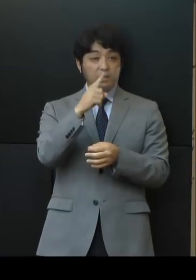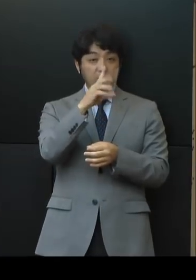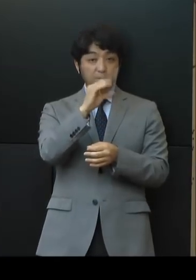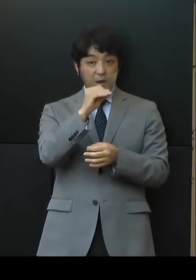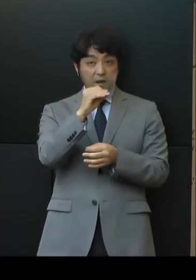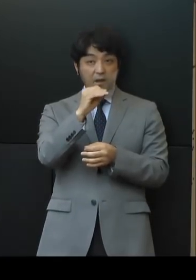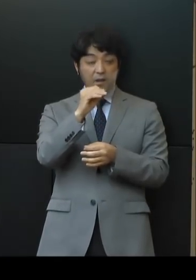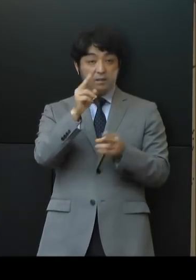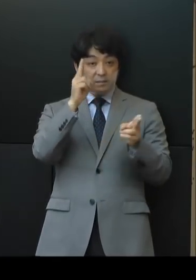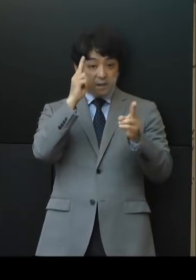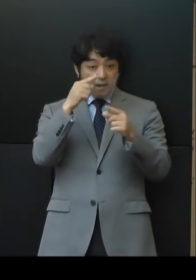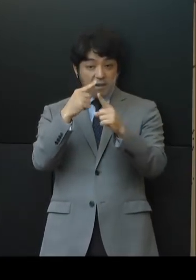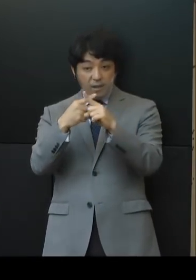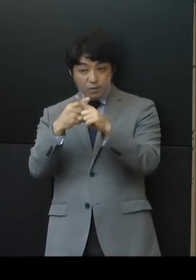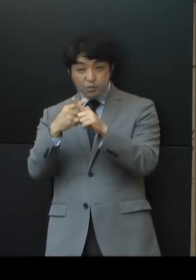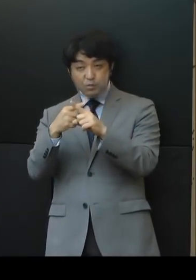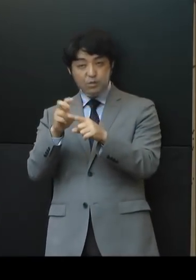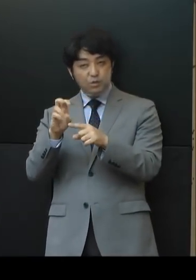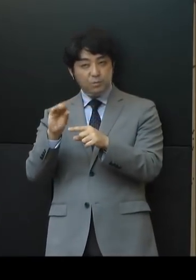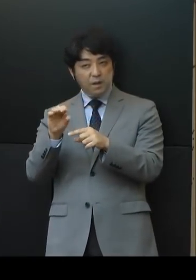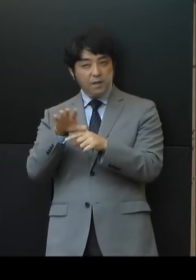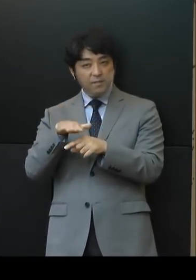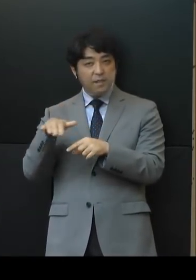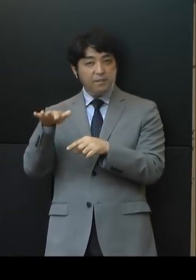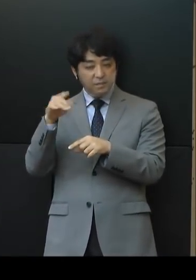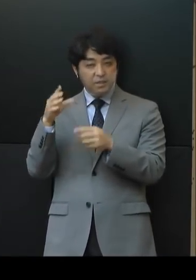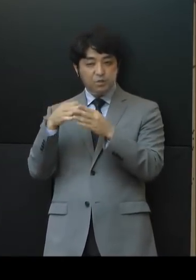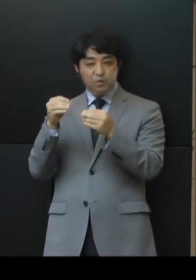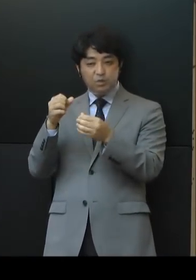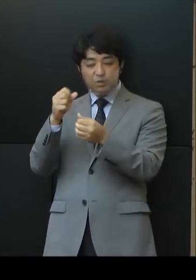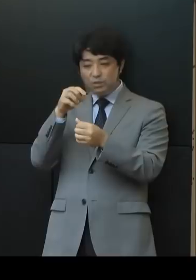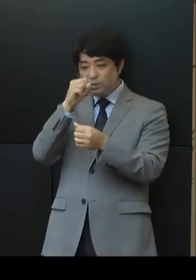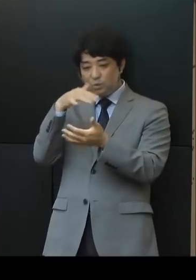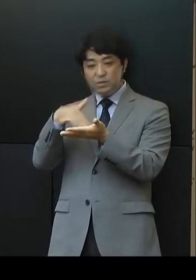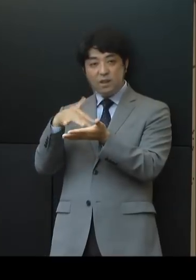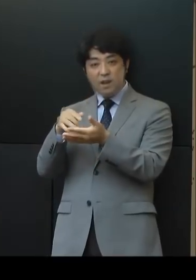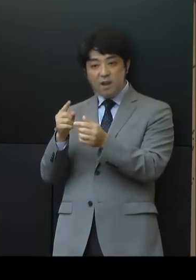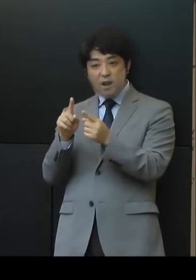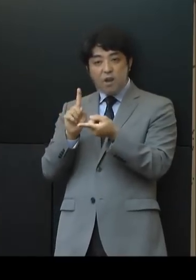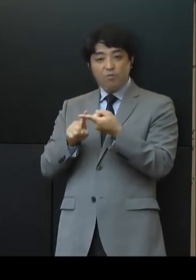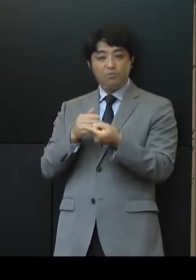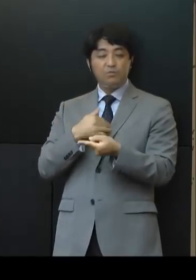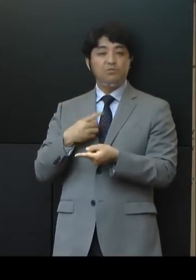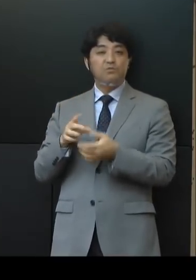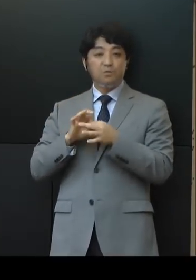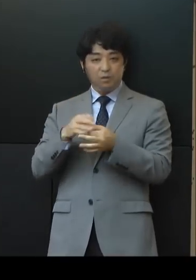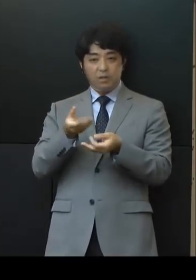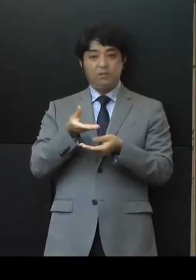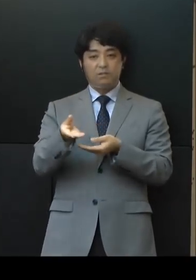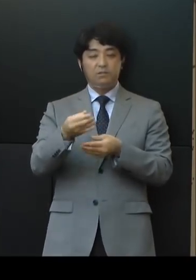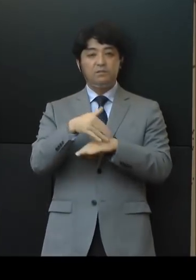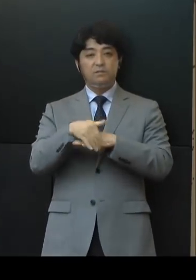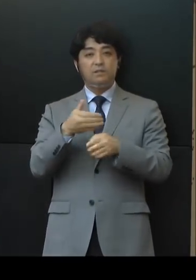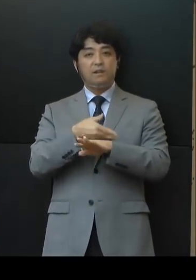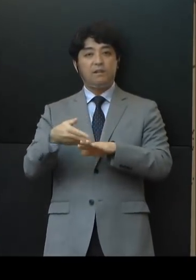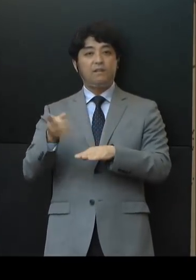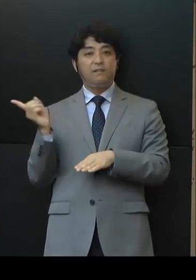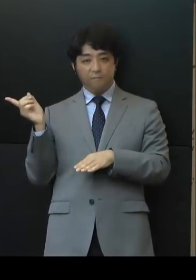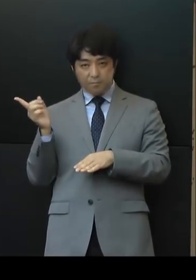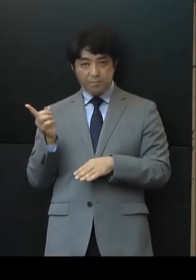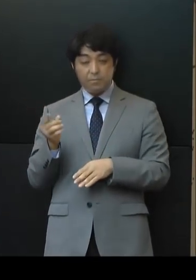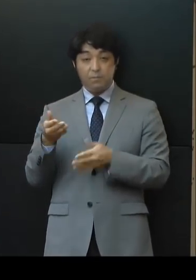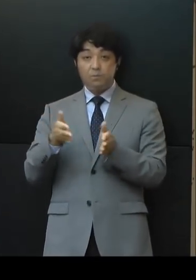まあ、それぐらいの予算規模を考えていると。それから同じく補正予算で考えております、飲食業以外